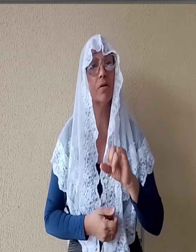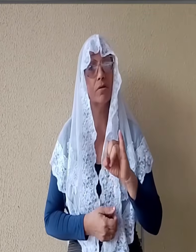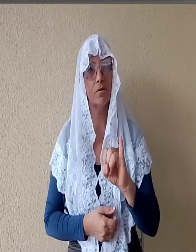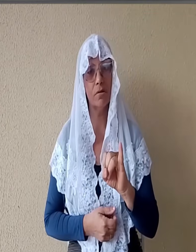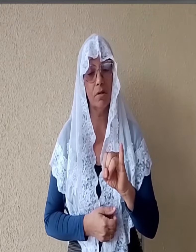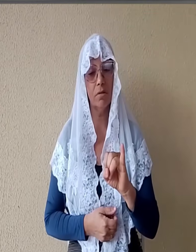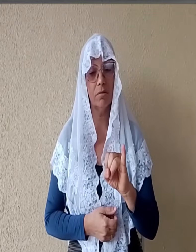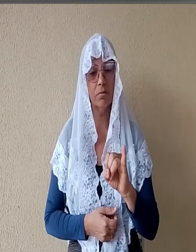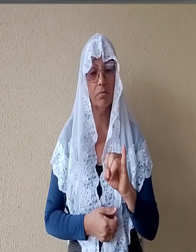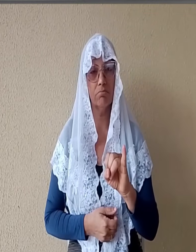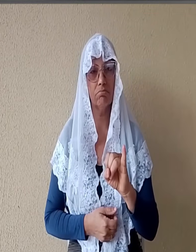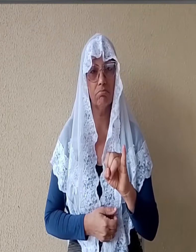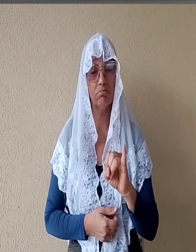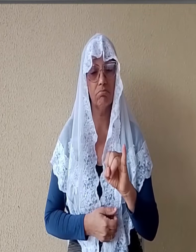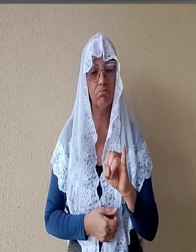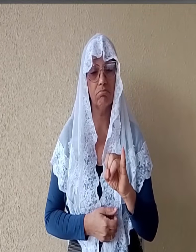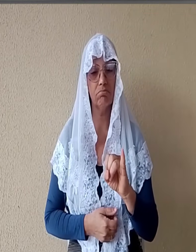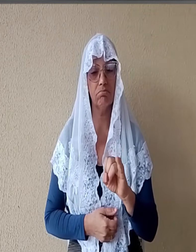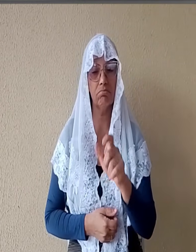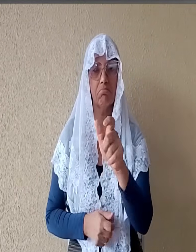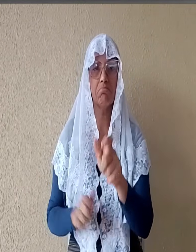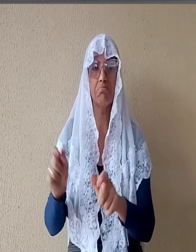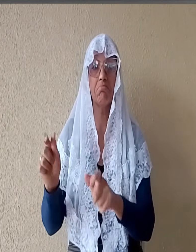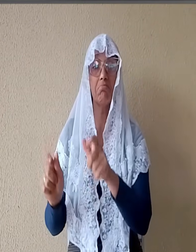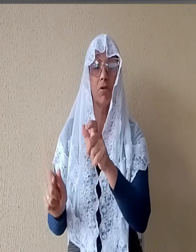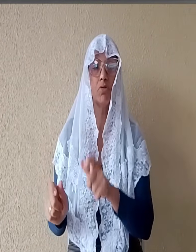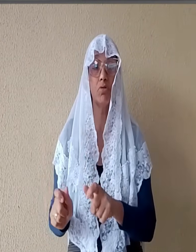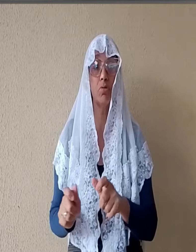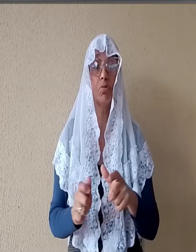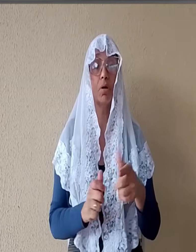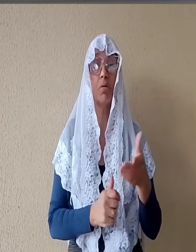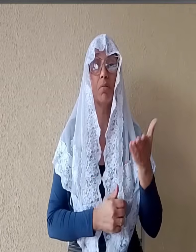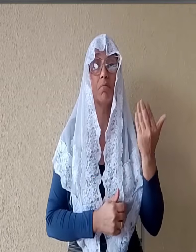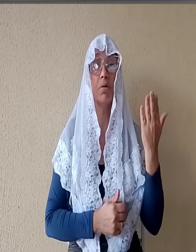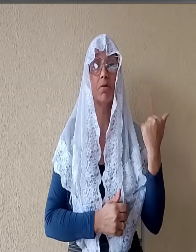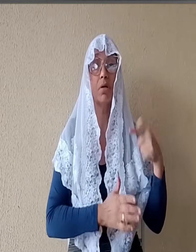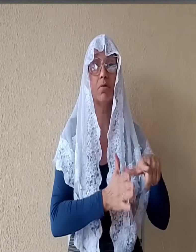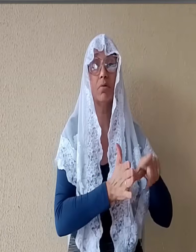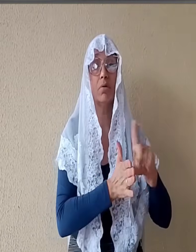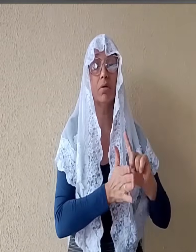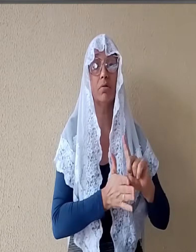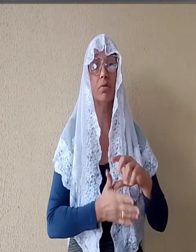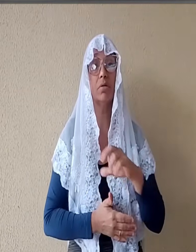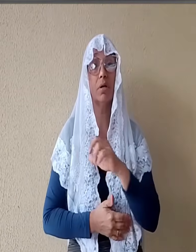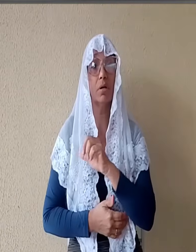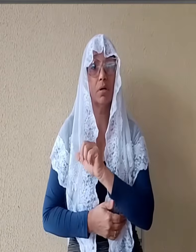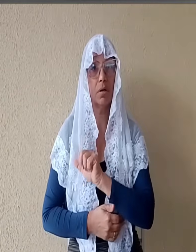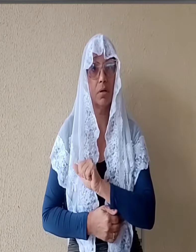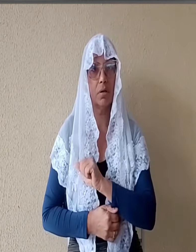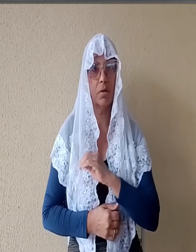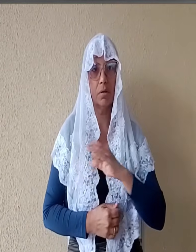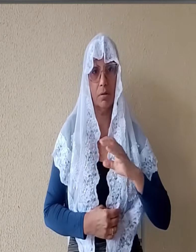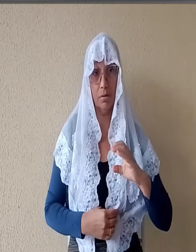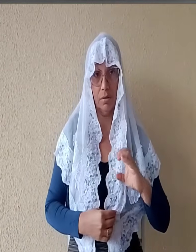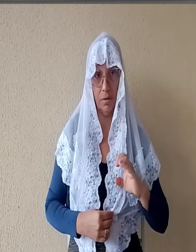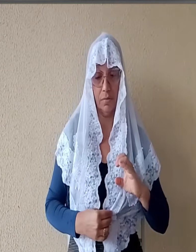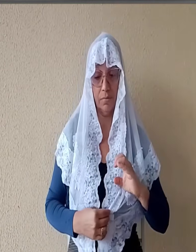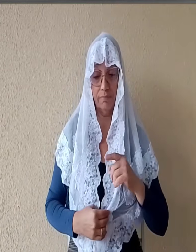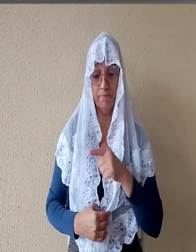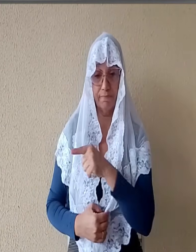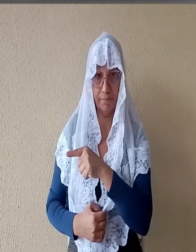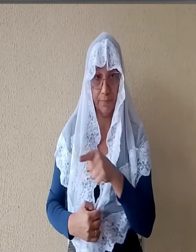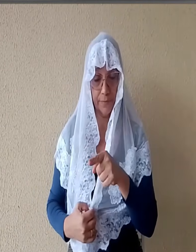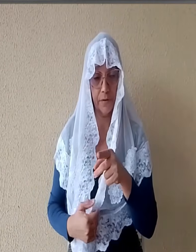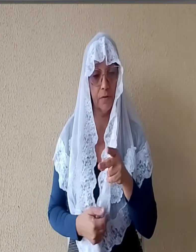indicado. Ah, lá no Paraná tem uma cidade e tem um estado que o ancião tem que sair 400, 500